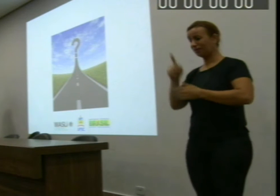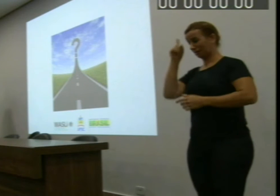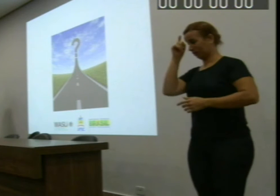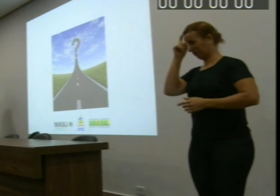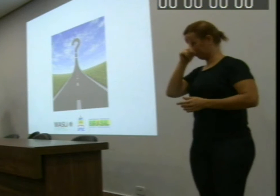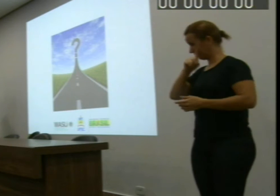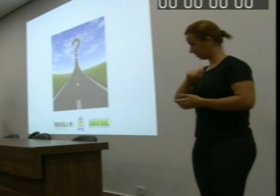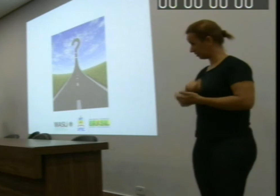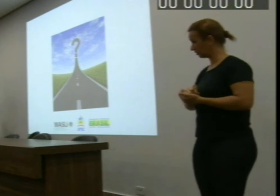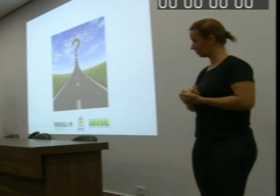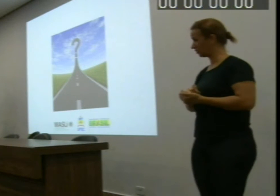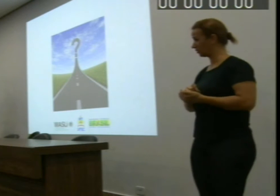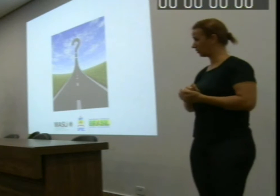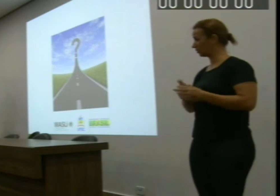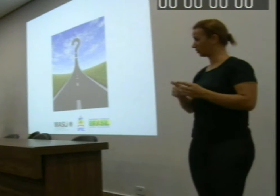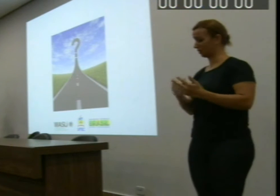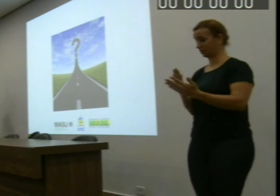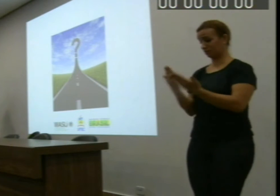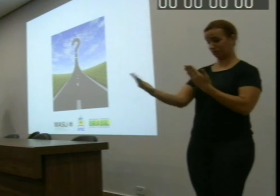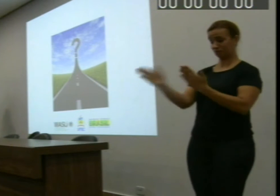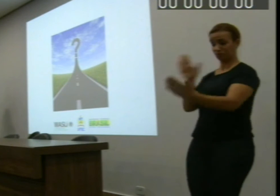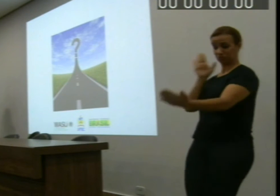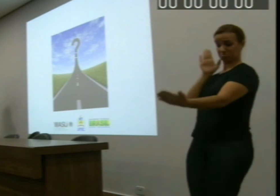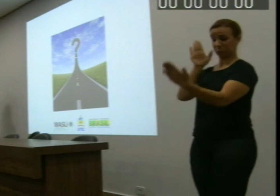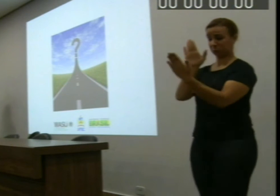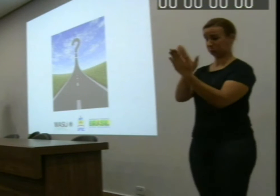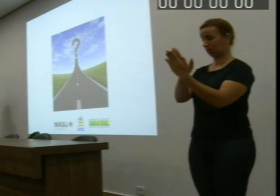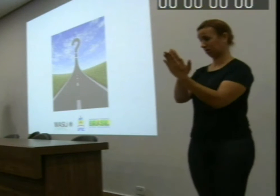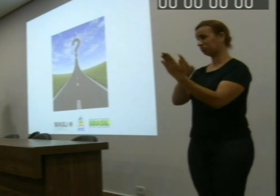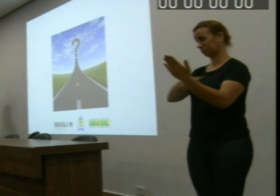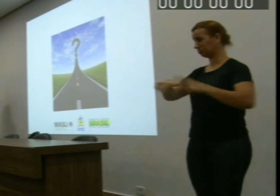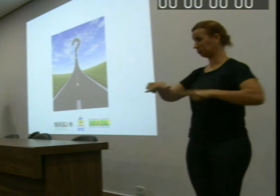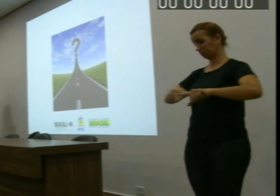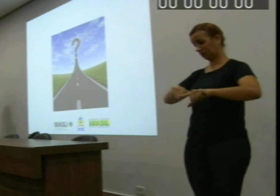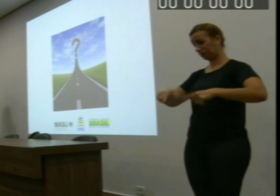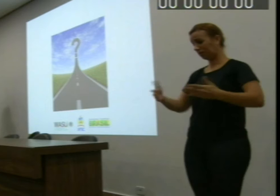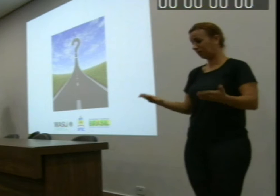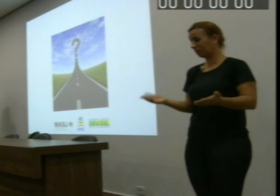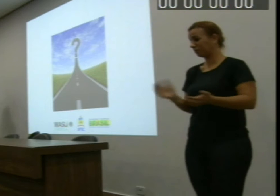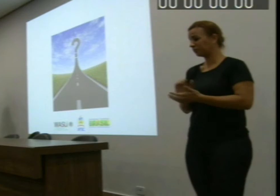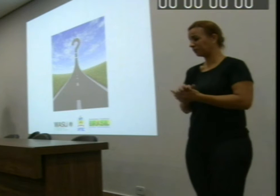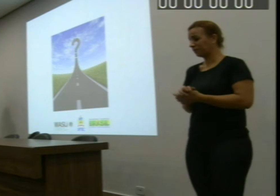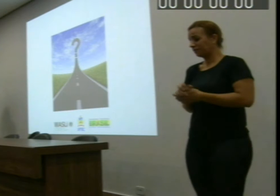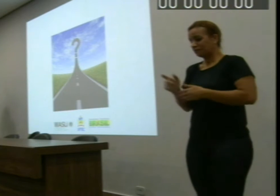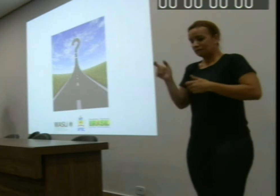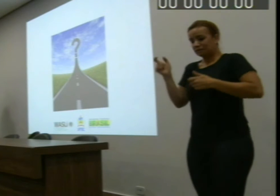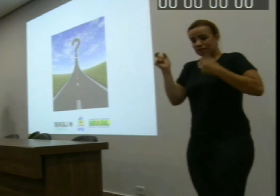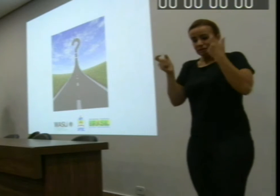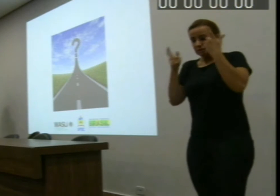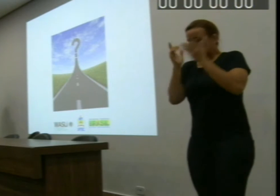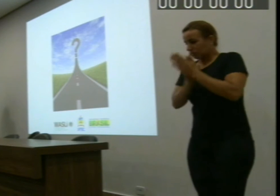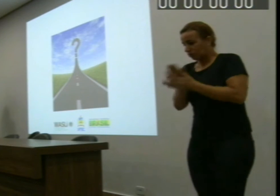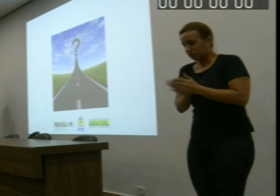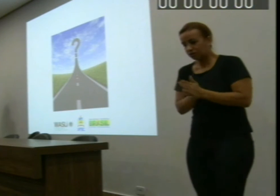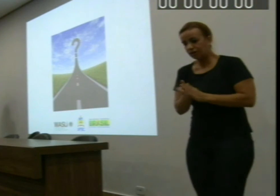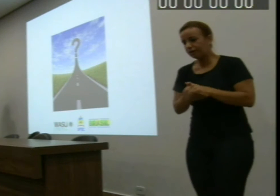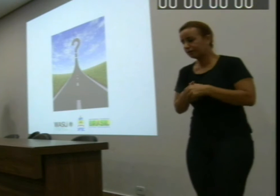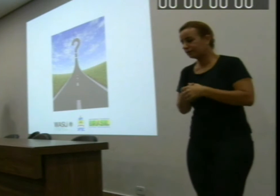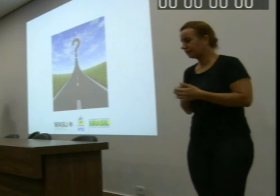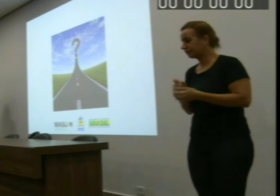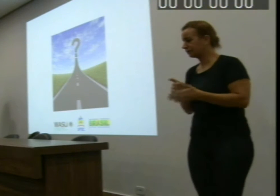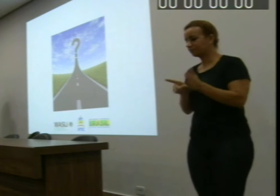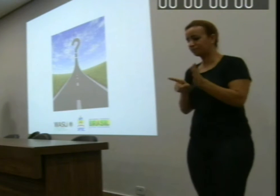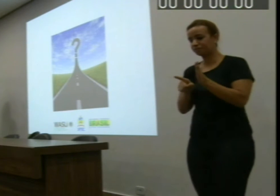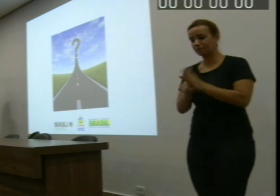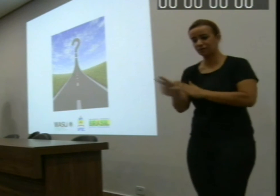porque a gente tem alguns entravas na nossa profissão e e e e um momento duvidoso porque a gente tem algumas questões